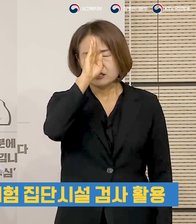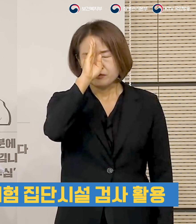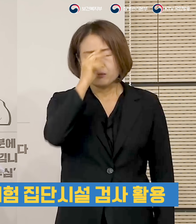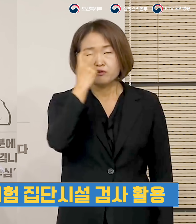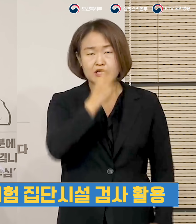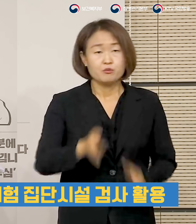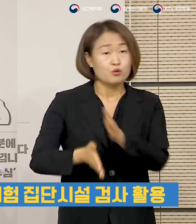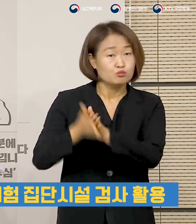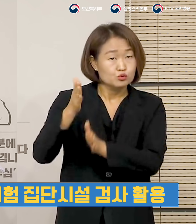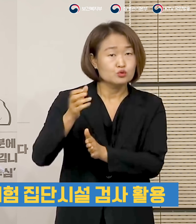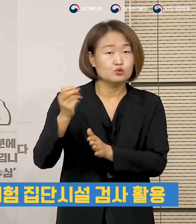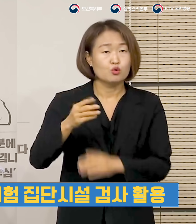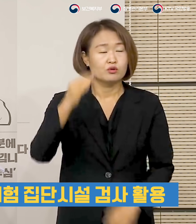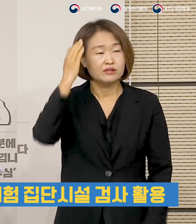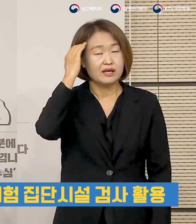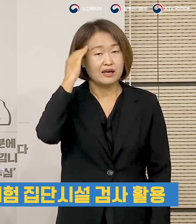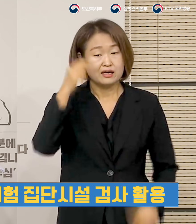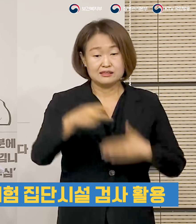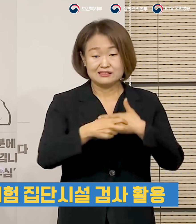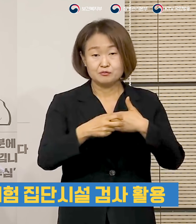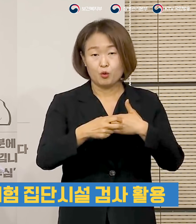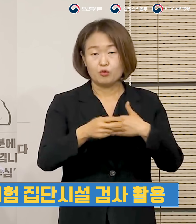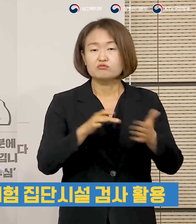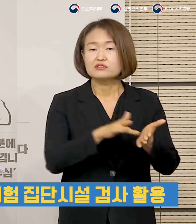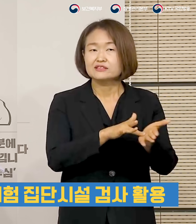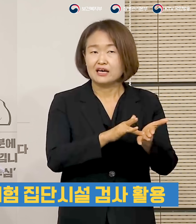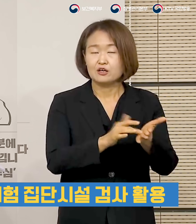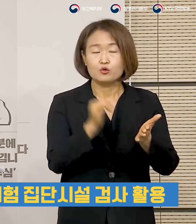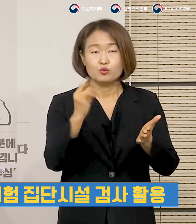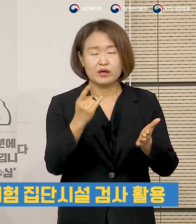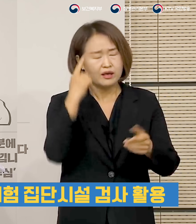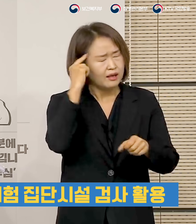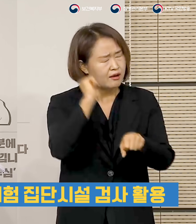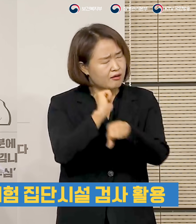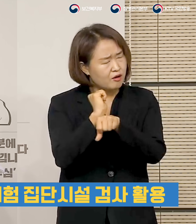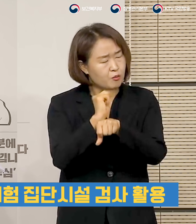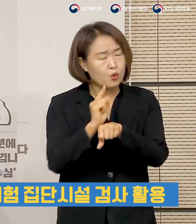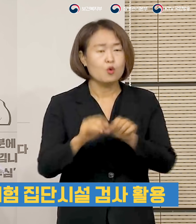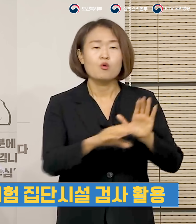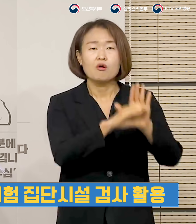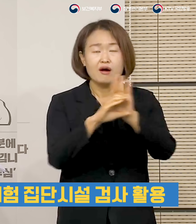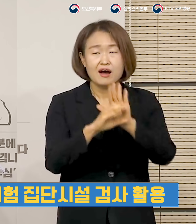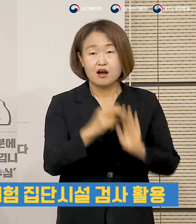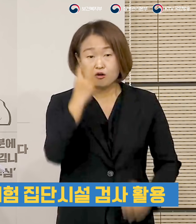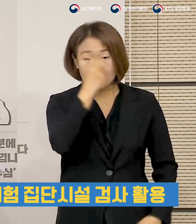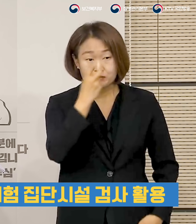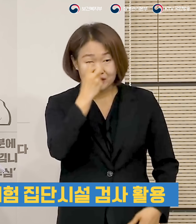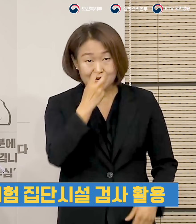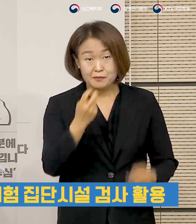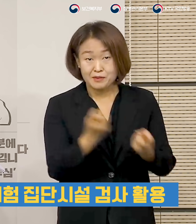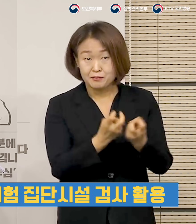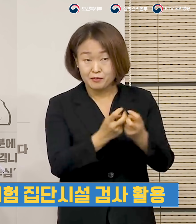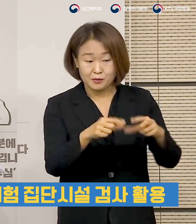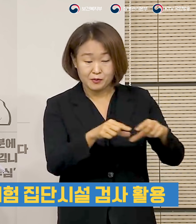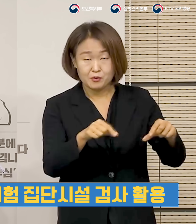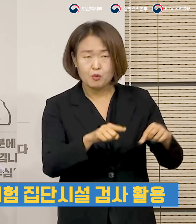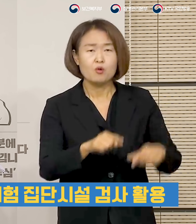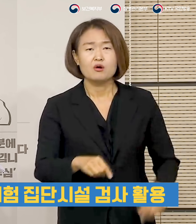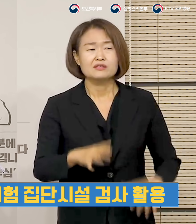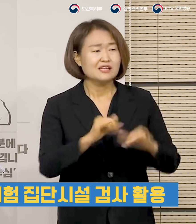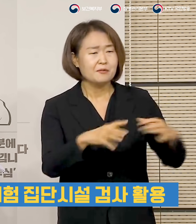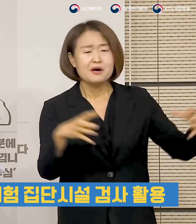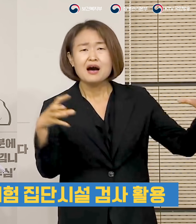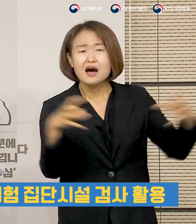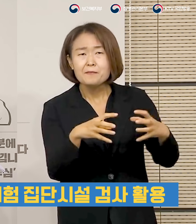질병관리본부와 대한진단검사의학회가 공동 개발한 코로나19 검체 치약 검사 방법, 소위 풀링